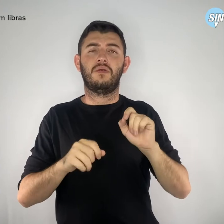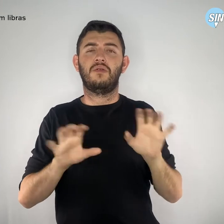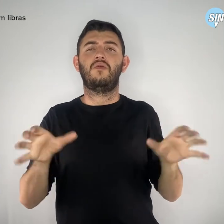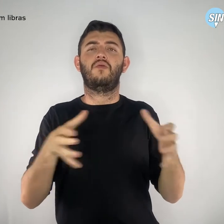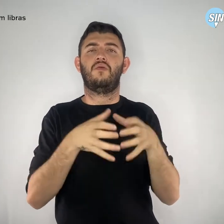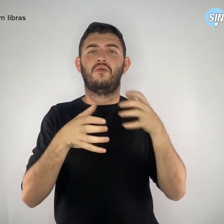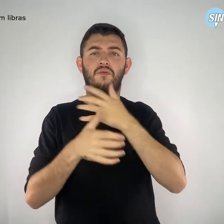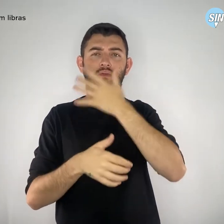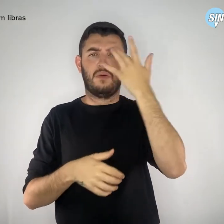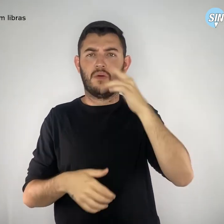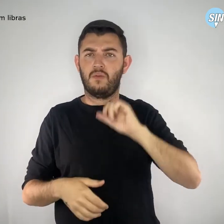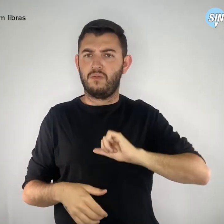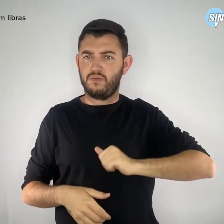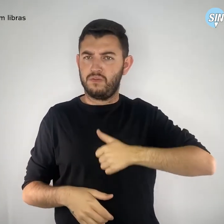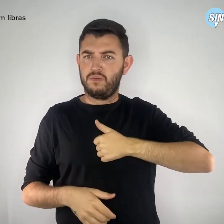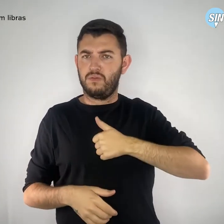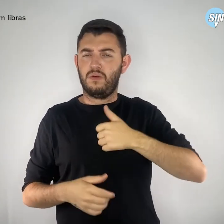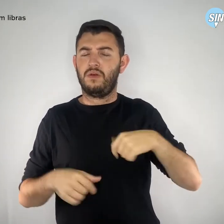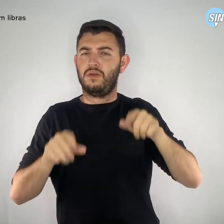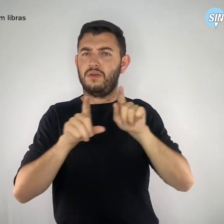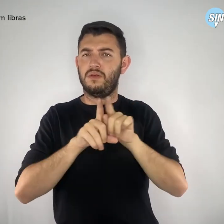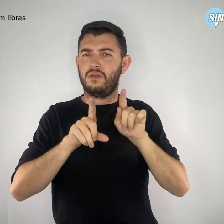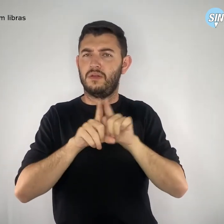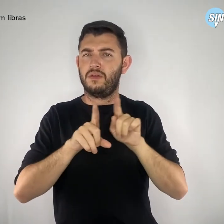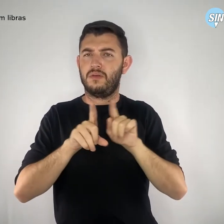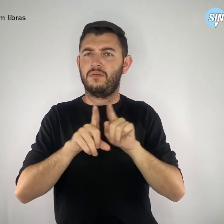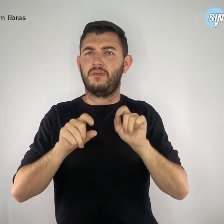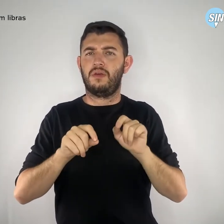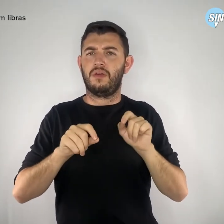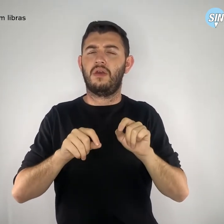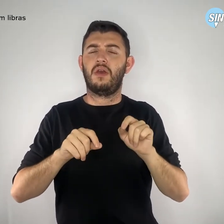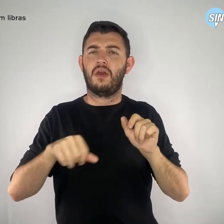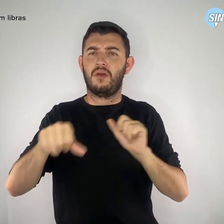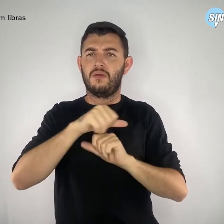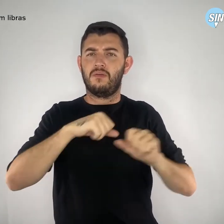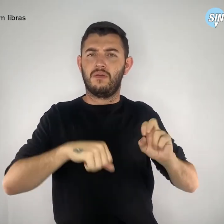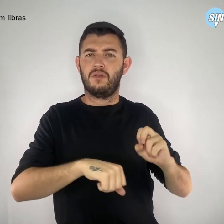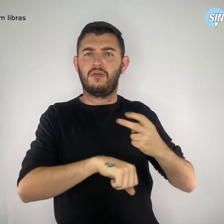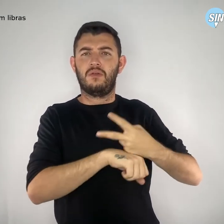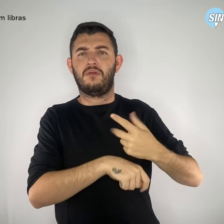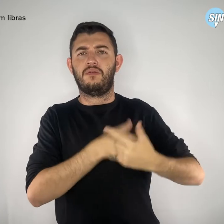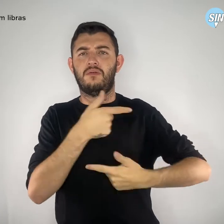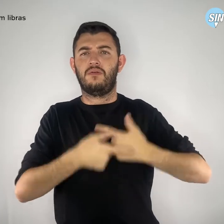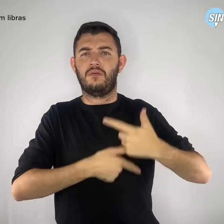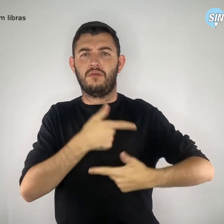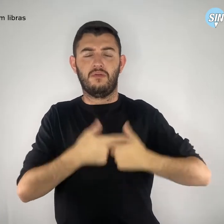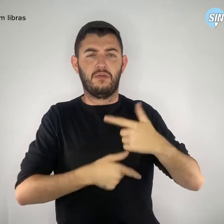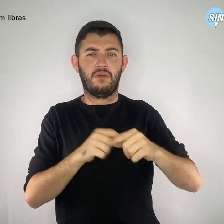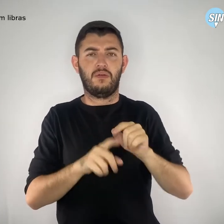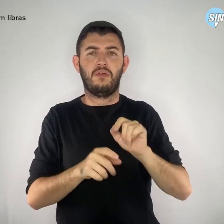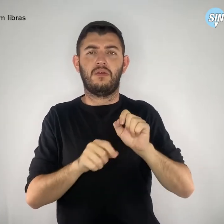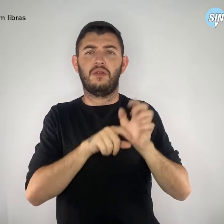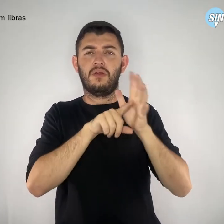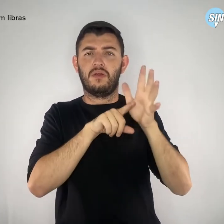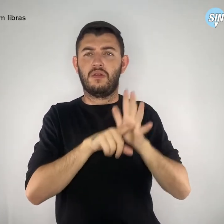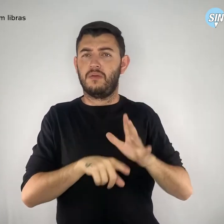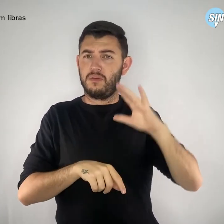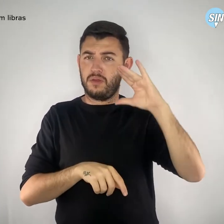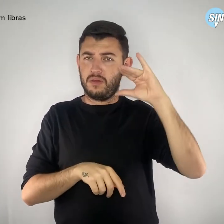pessoas até a reconfiguração do mercado de trabalho e da produção científica. Por